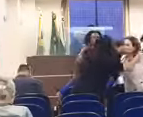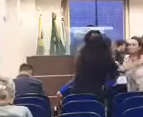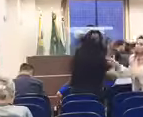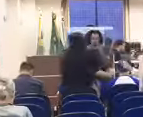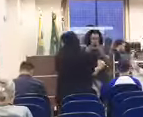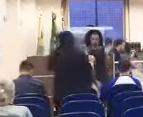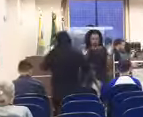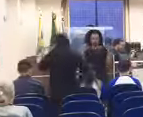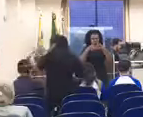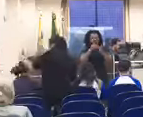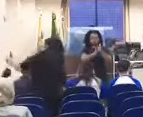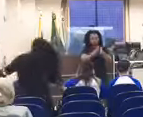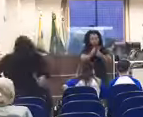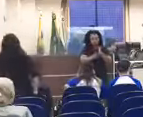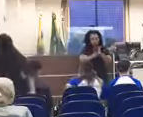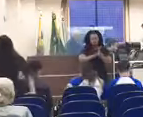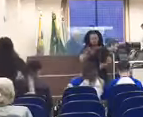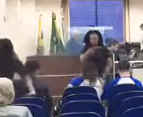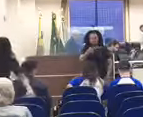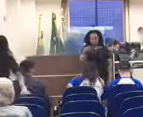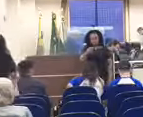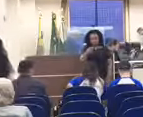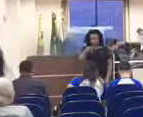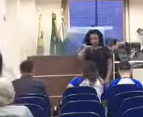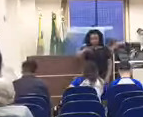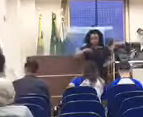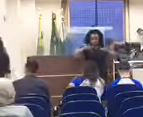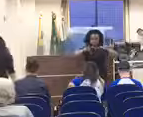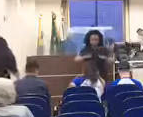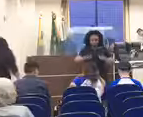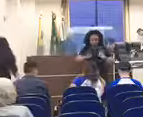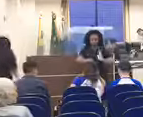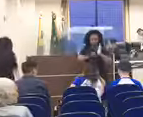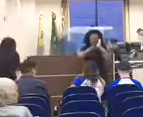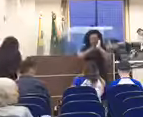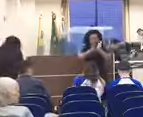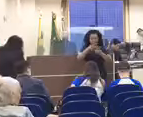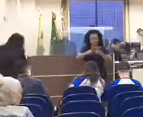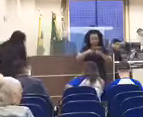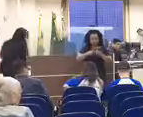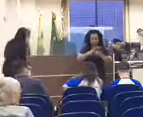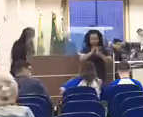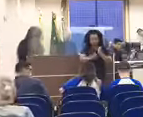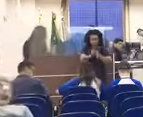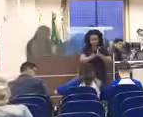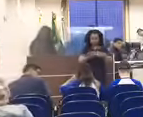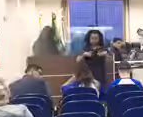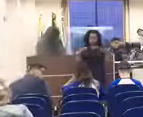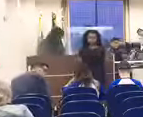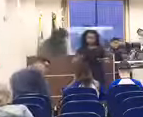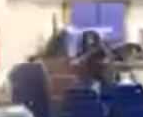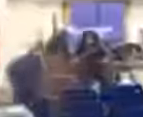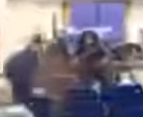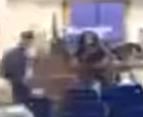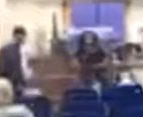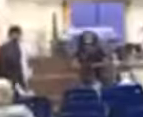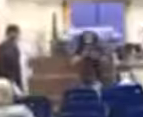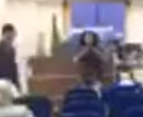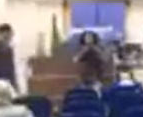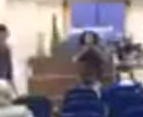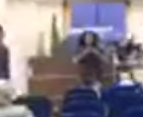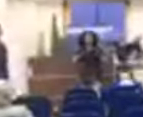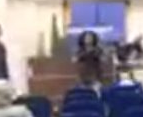nem vou interromper. Obrigado, parabéns, Angel. Nós já estamos ao vivo. É a primeira sessão do ano de 2020, começa